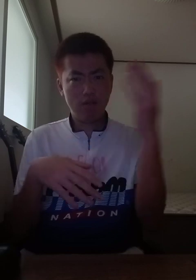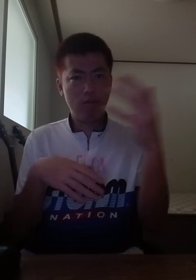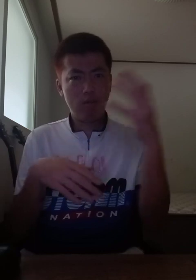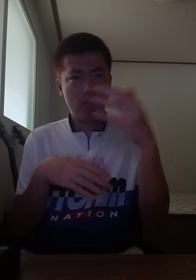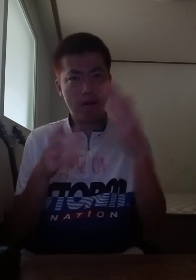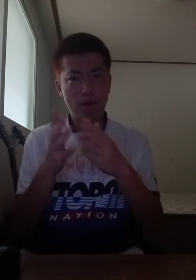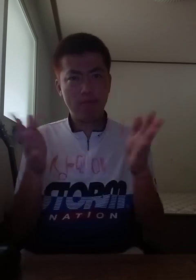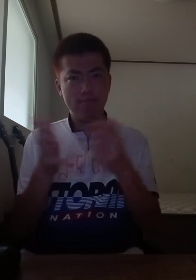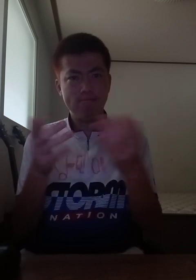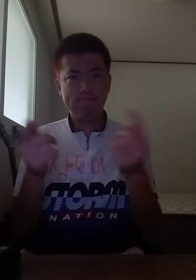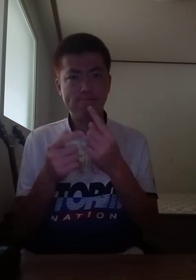공공연한 비밀이었습니다.